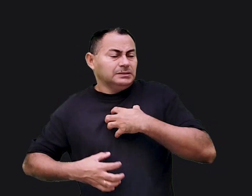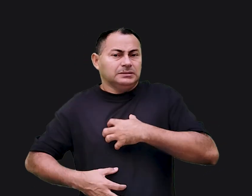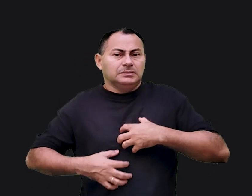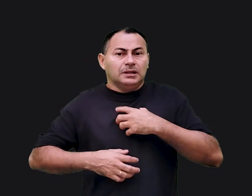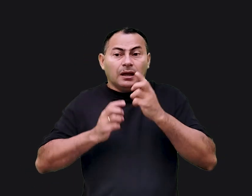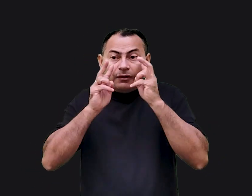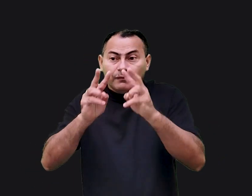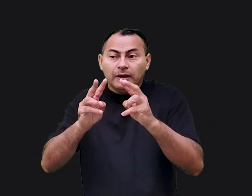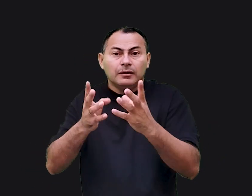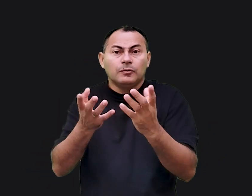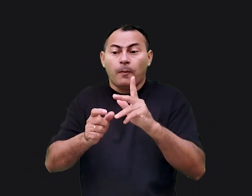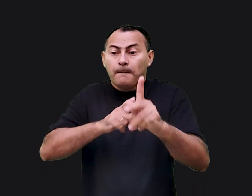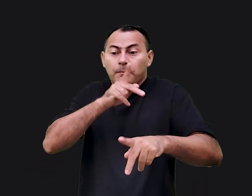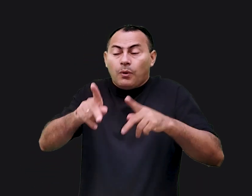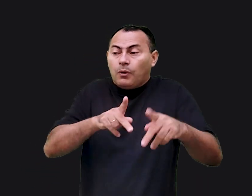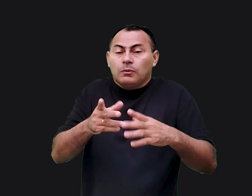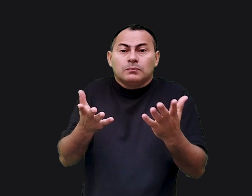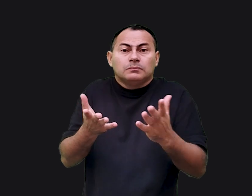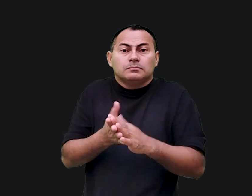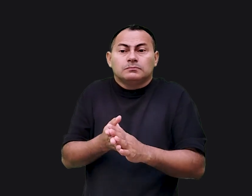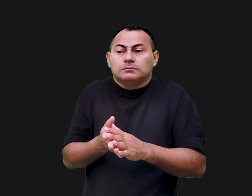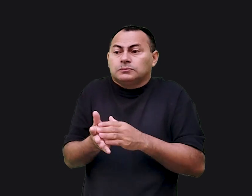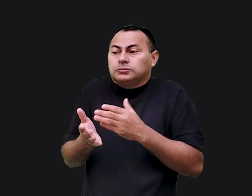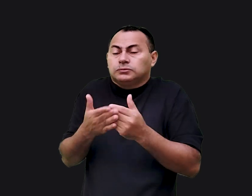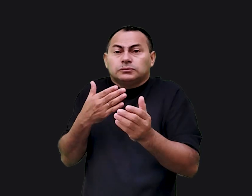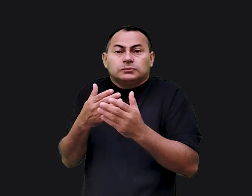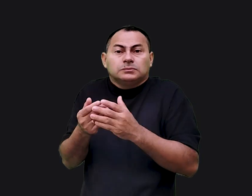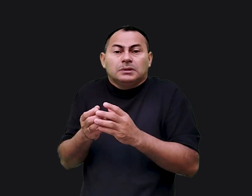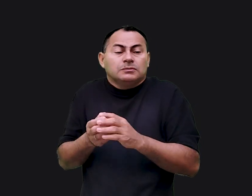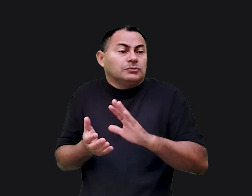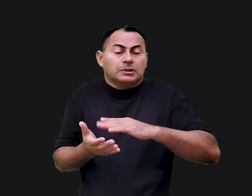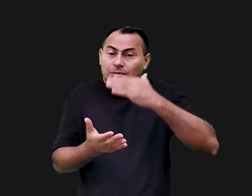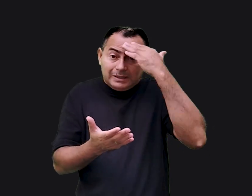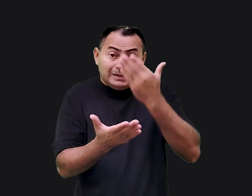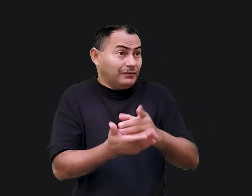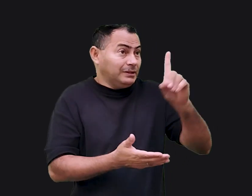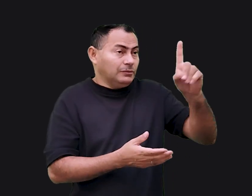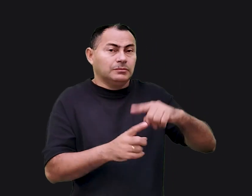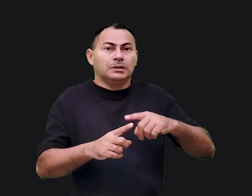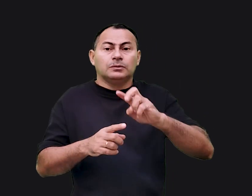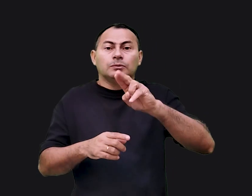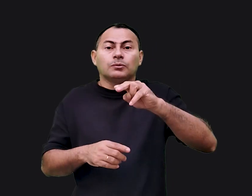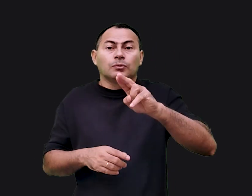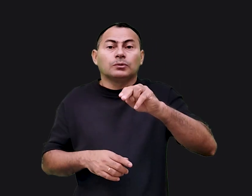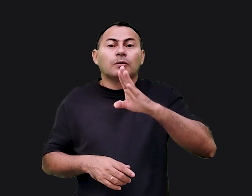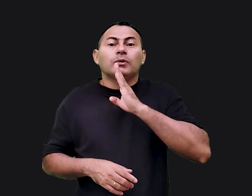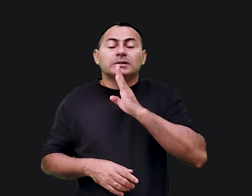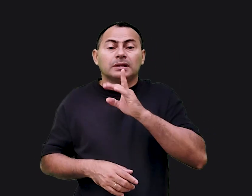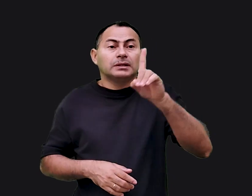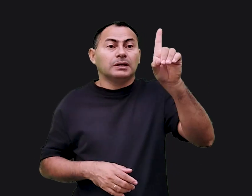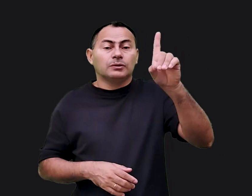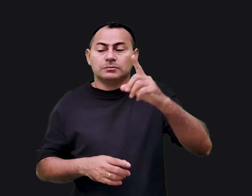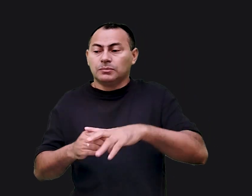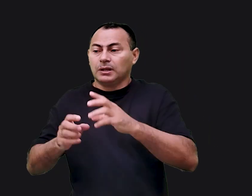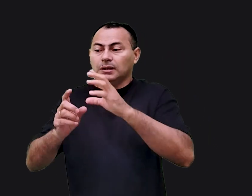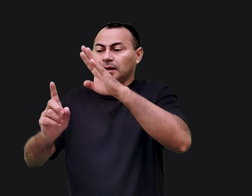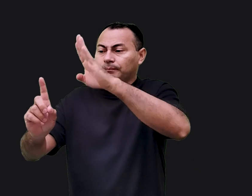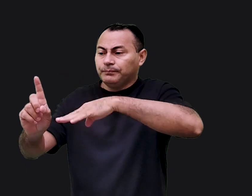ao ver que o povo era tão supersticioso idólatra e que jamais chegaria a conhecer Deus através daqueles Ídolos